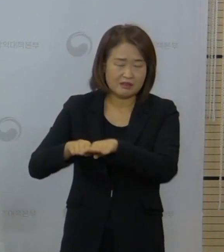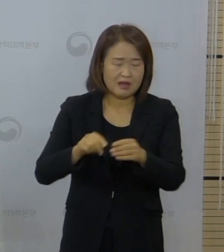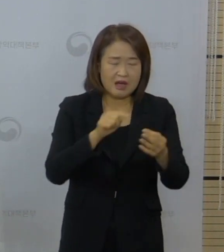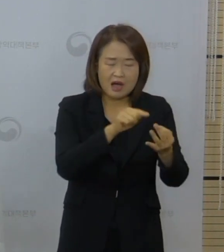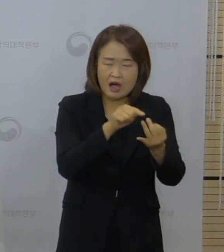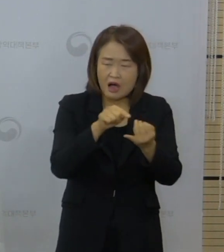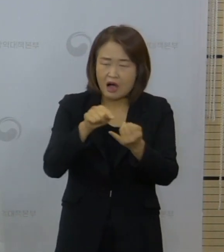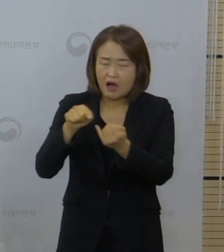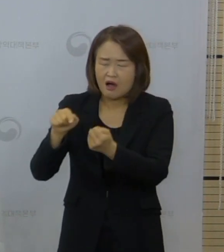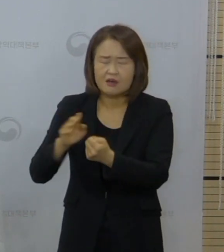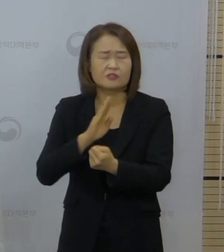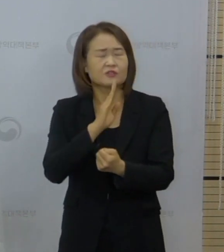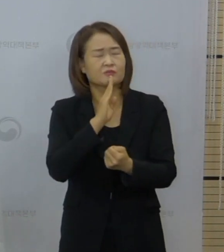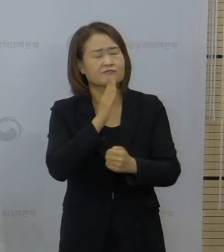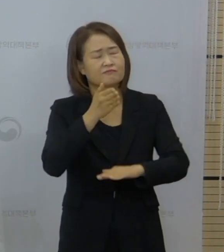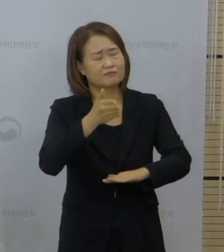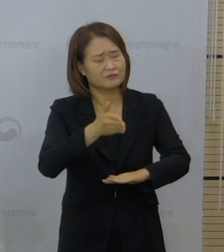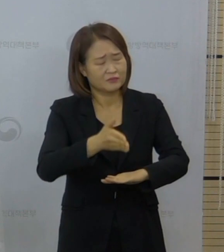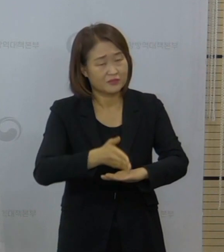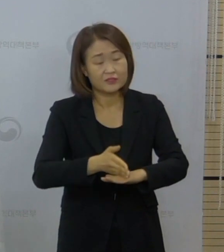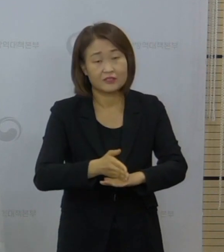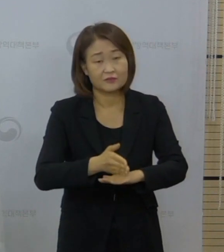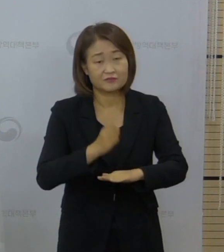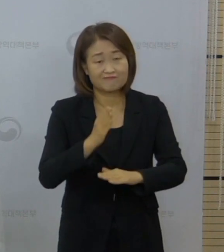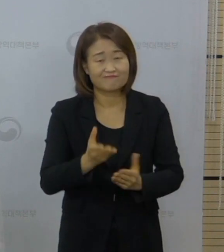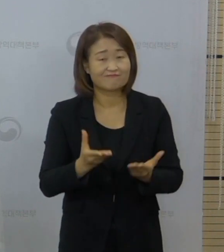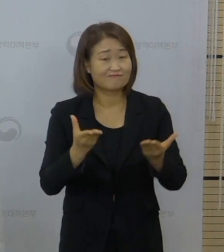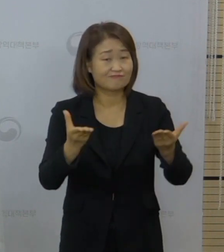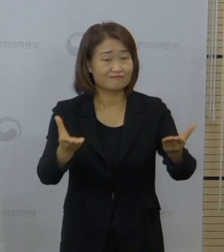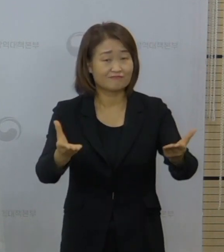분들께 깊은 감사의 말씀을 전합니다.